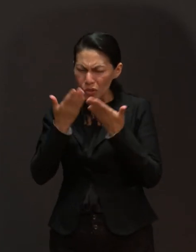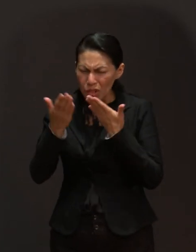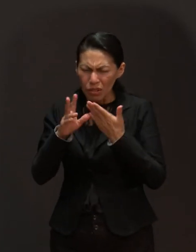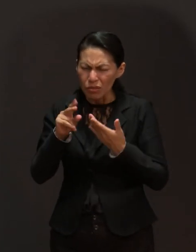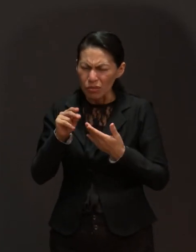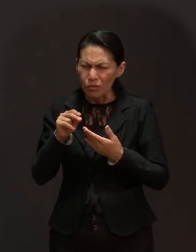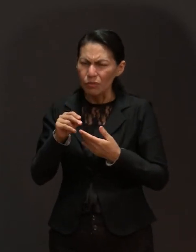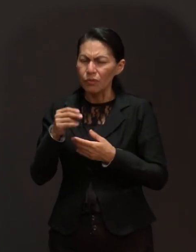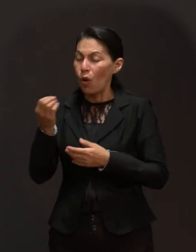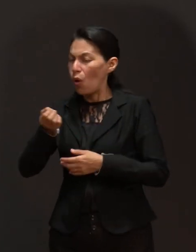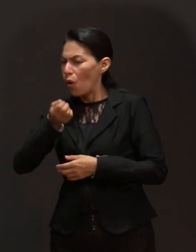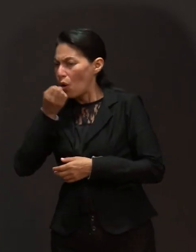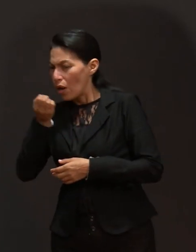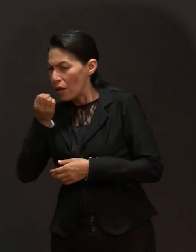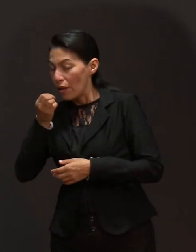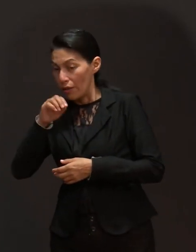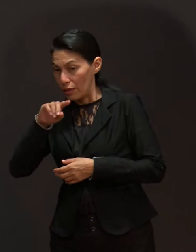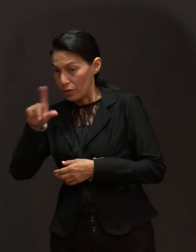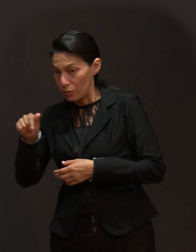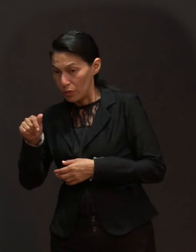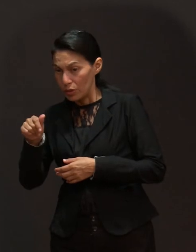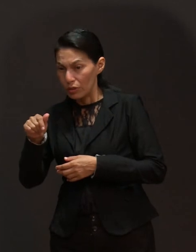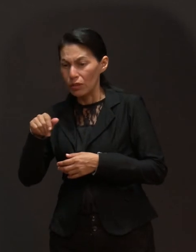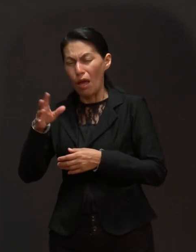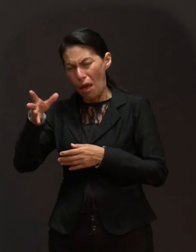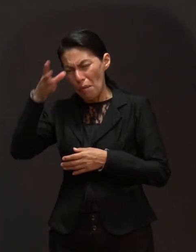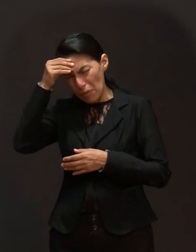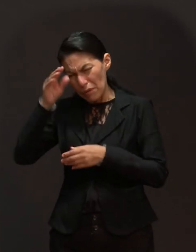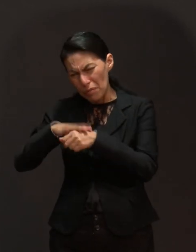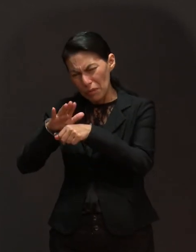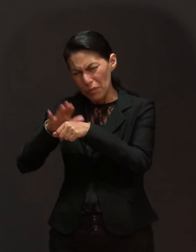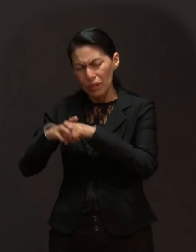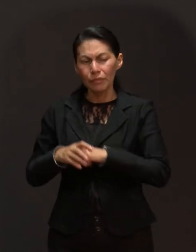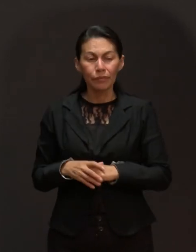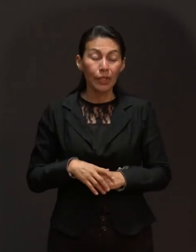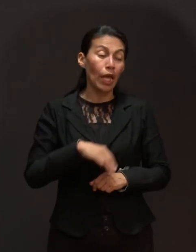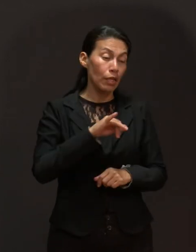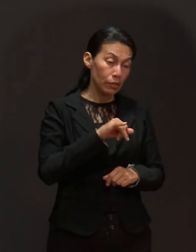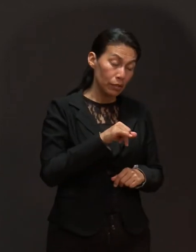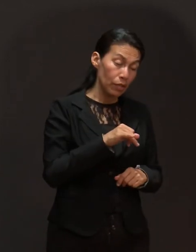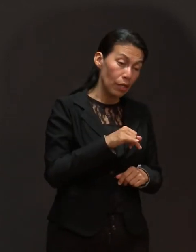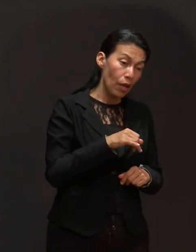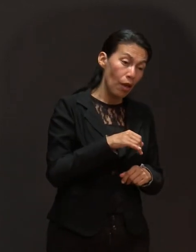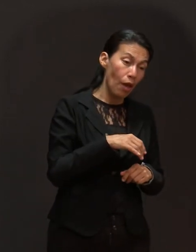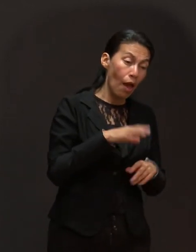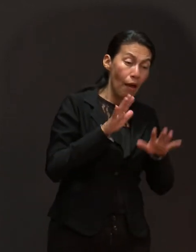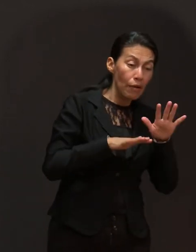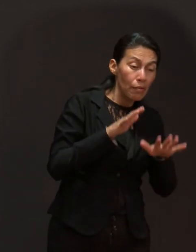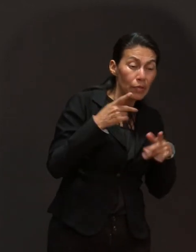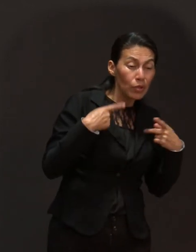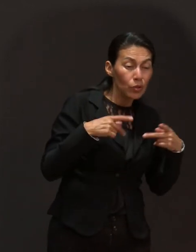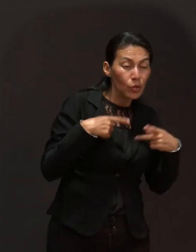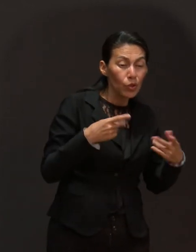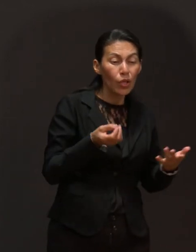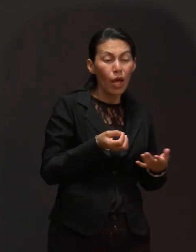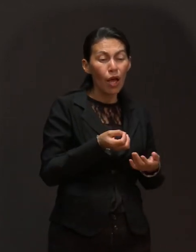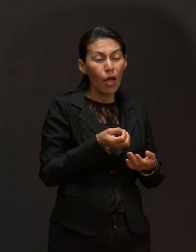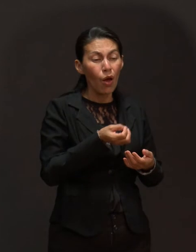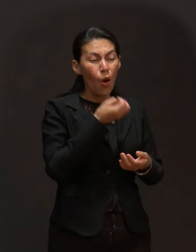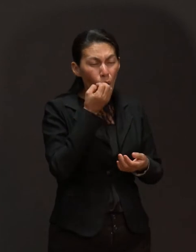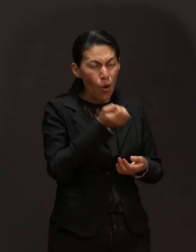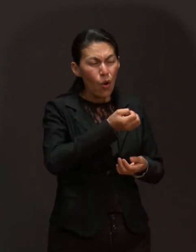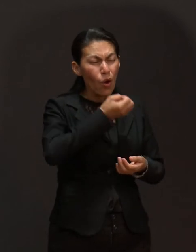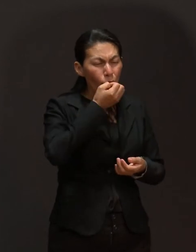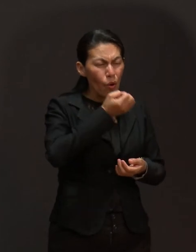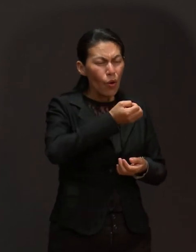decía, lo demás viene por añadidura. Sí, porque cuando uno estudia la Biblia en oración, la Biblia llega a